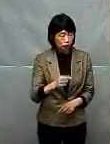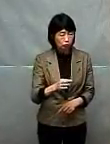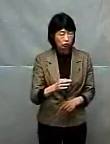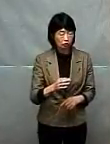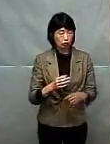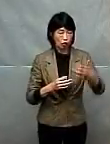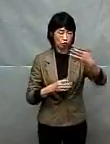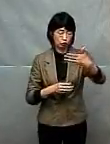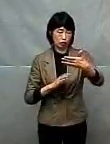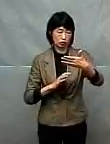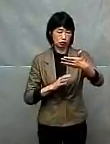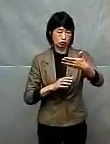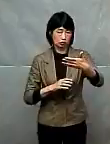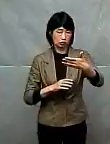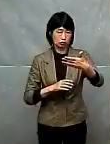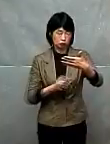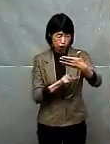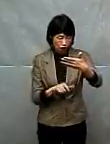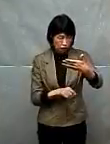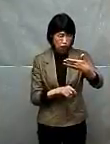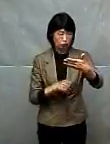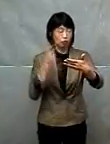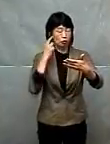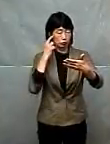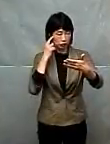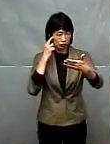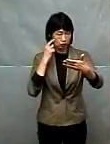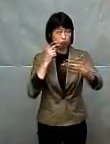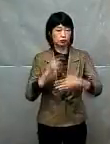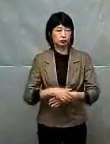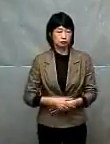その時ではないかと思うんですけれども、はい、